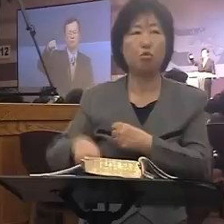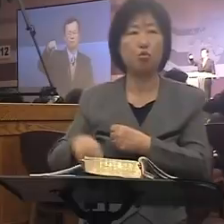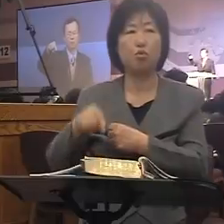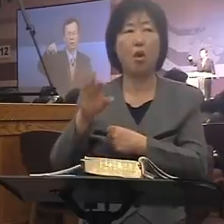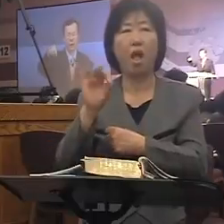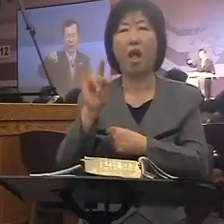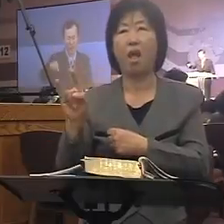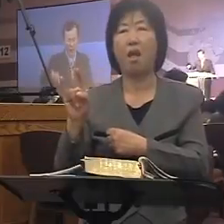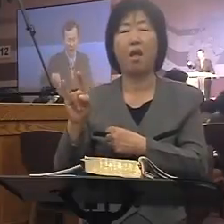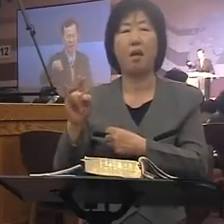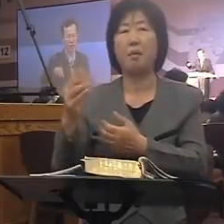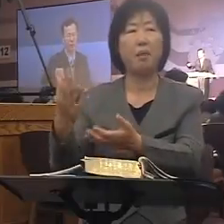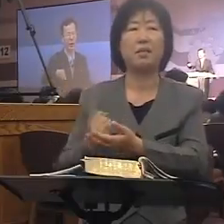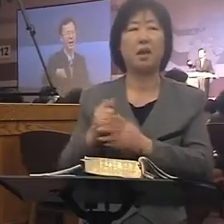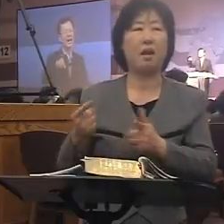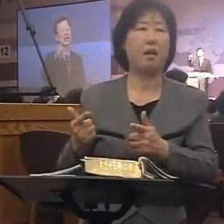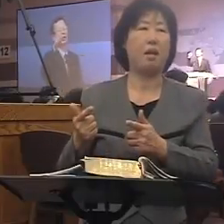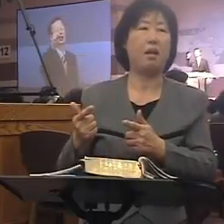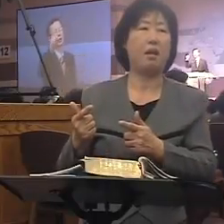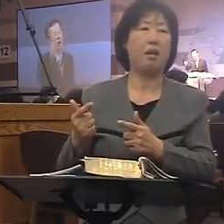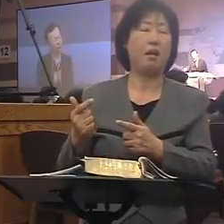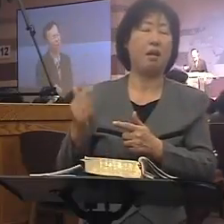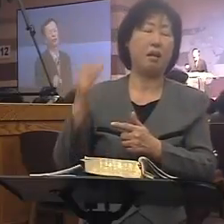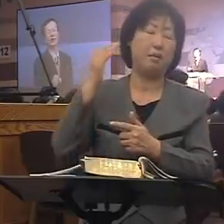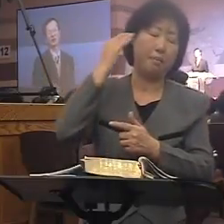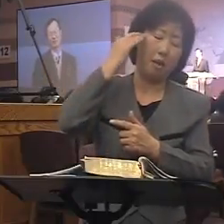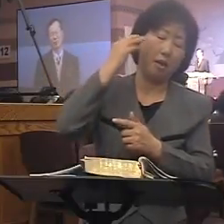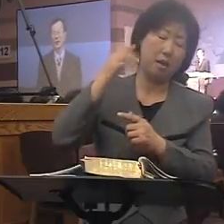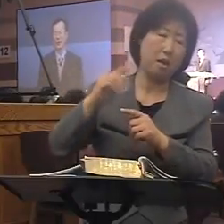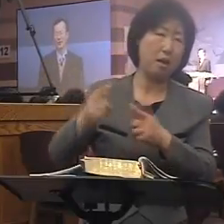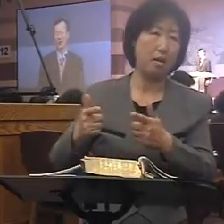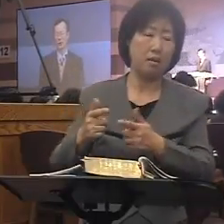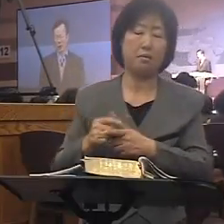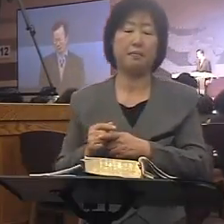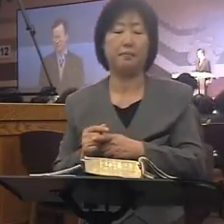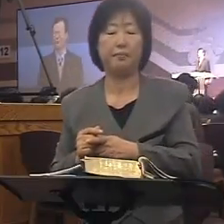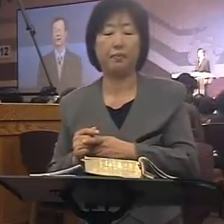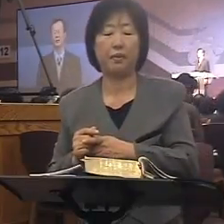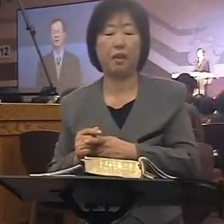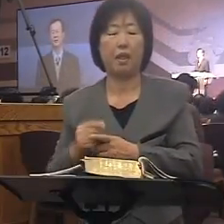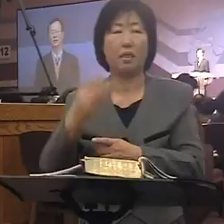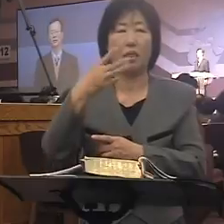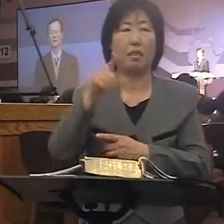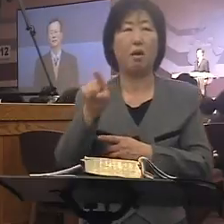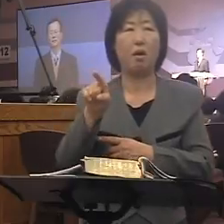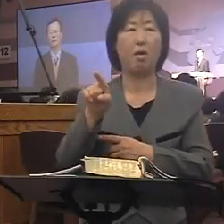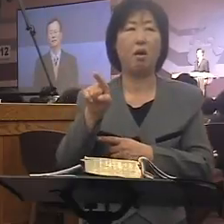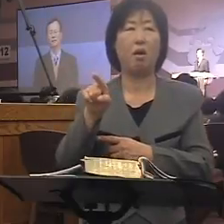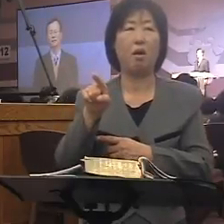뿌리를 깊이 내려야 됩니다. 그러기 위해 tough grace가 필요한 거예요. tough grace.